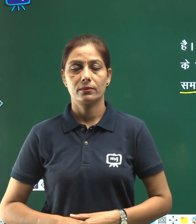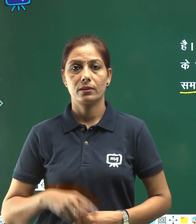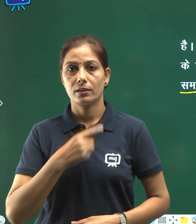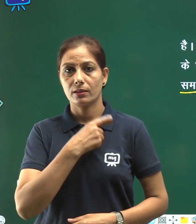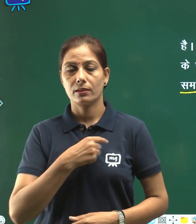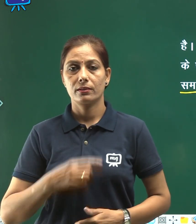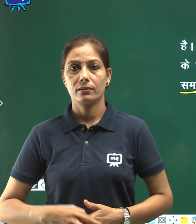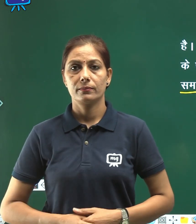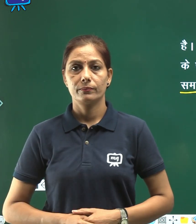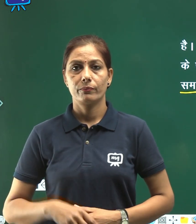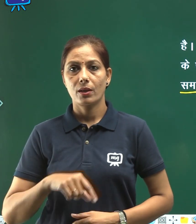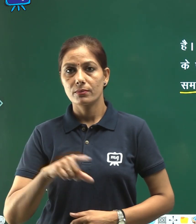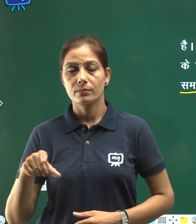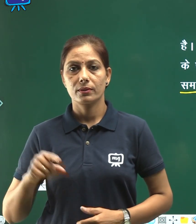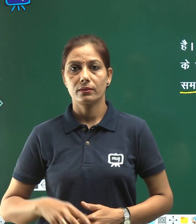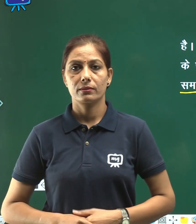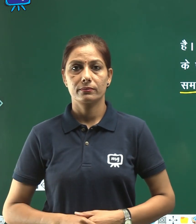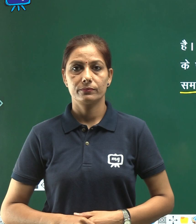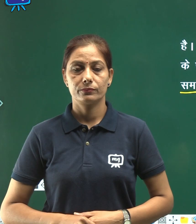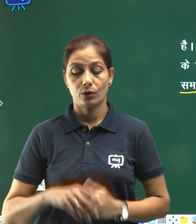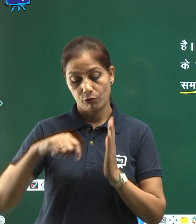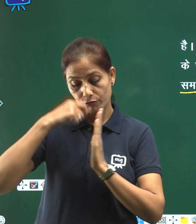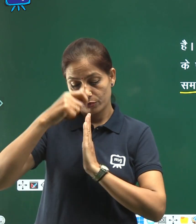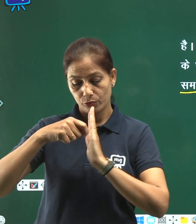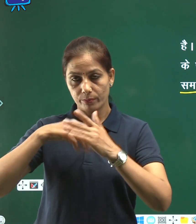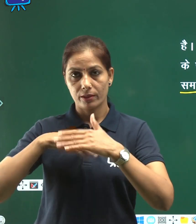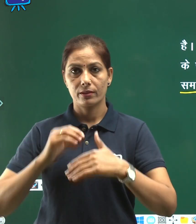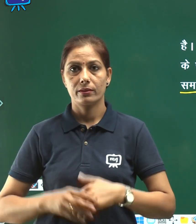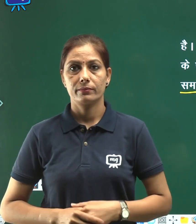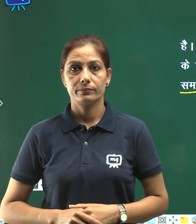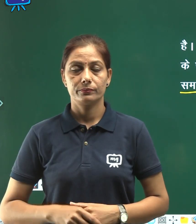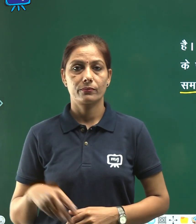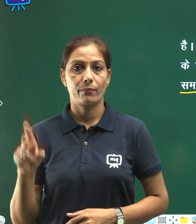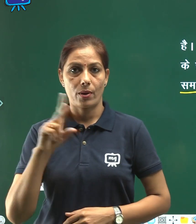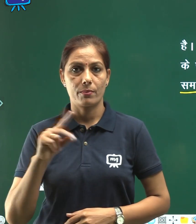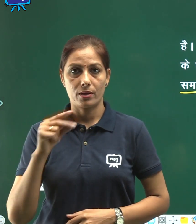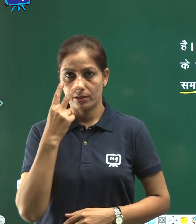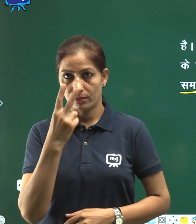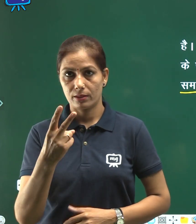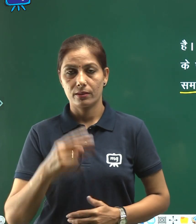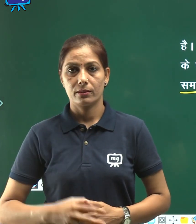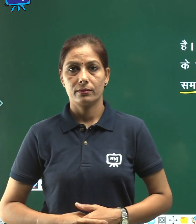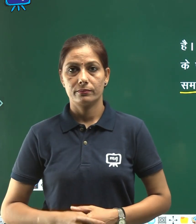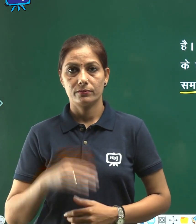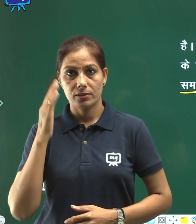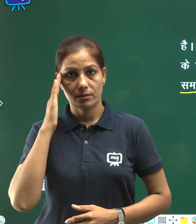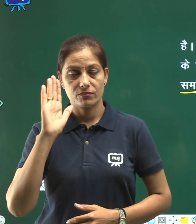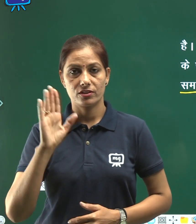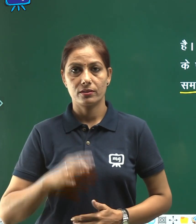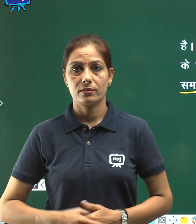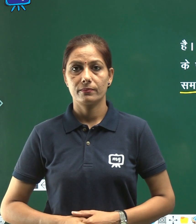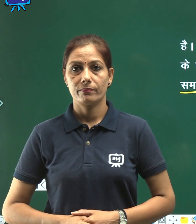इन्हें आप वीडियो में बार बार देखें,